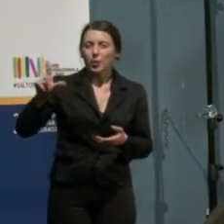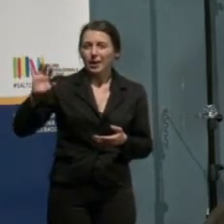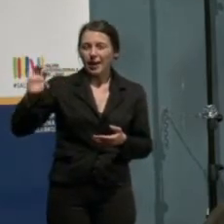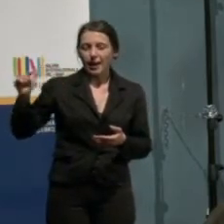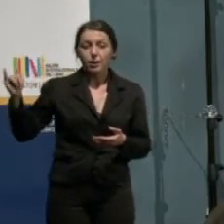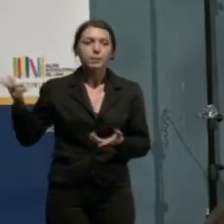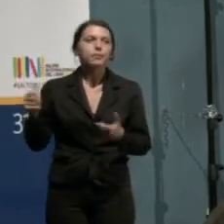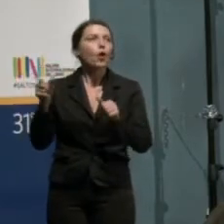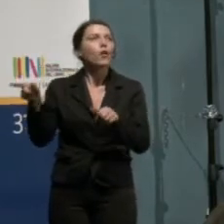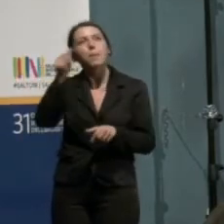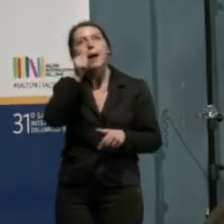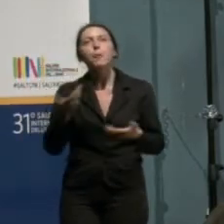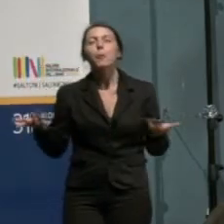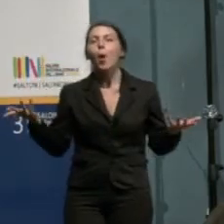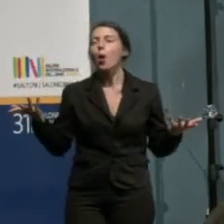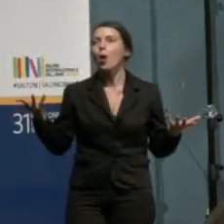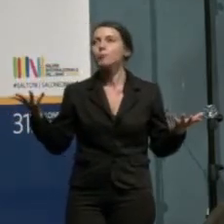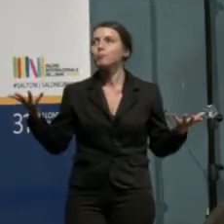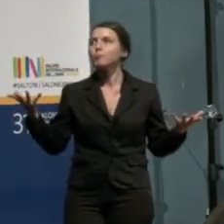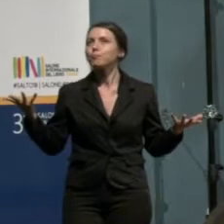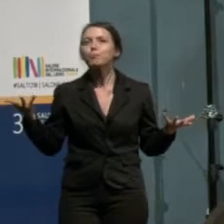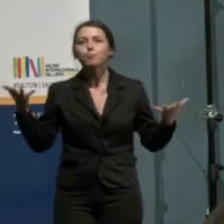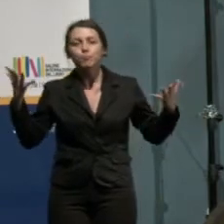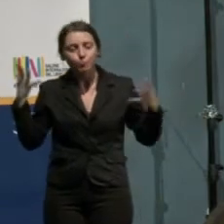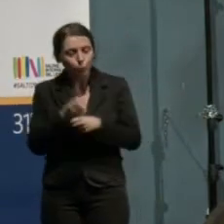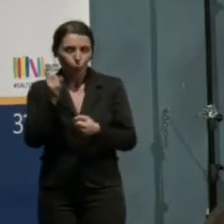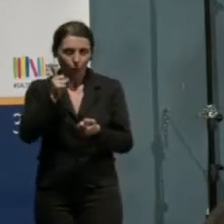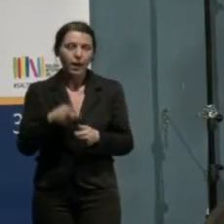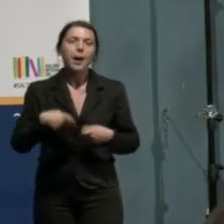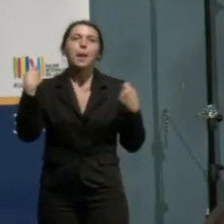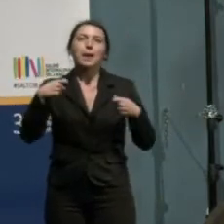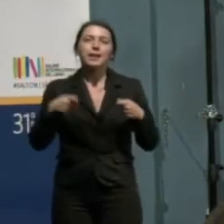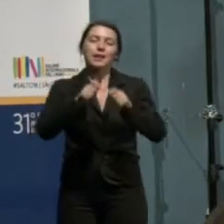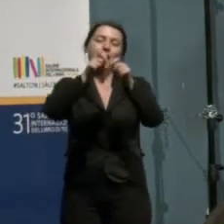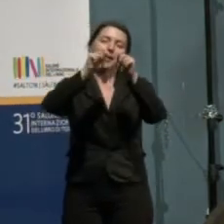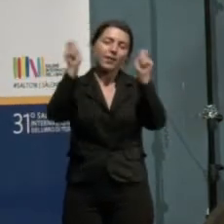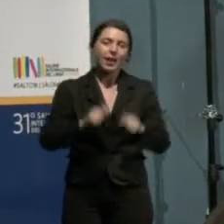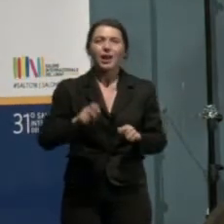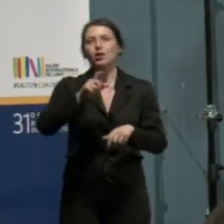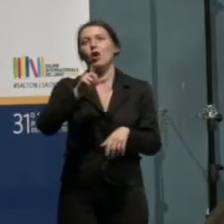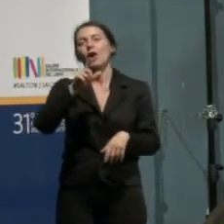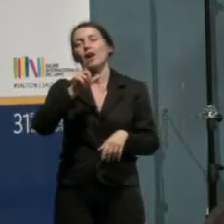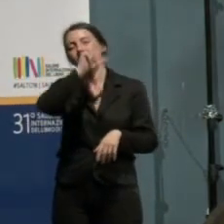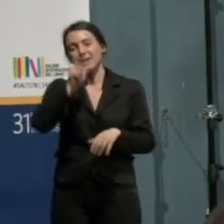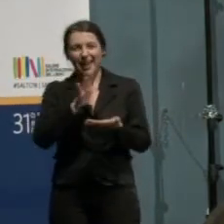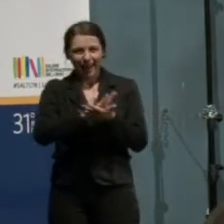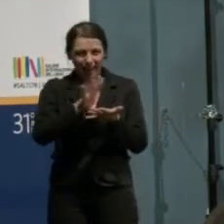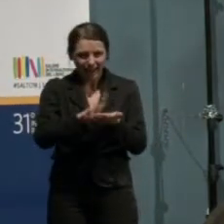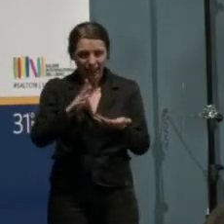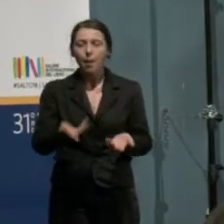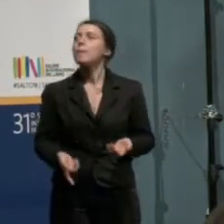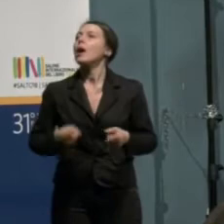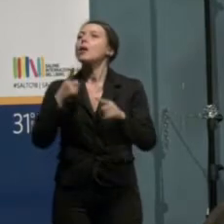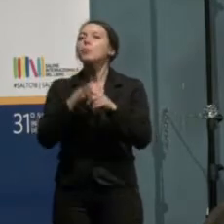diciamo la funzione di presidente della federazione nazionale della stampa italiana e di quella della giuria del premio